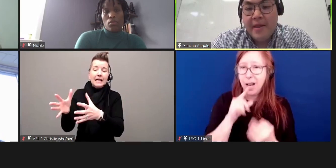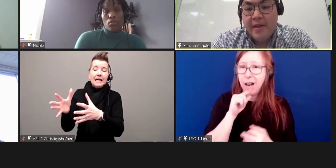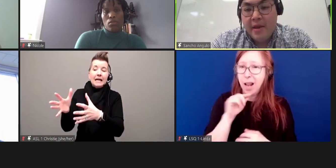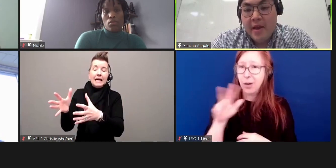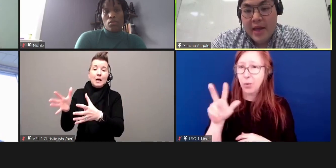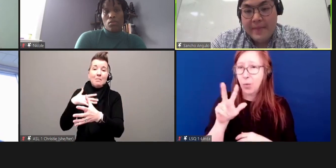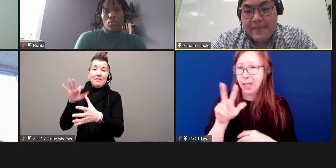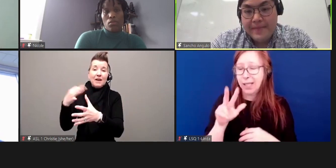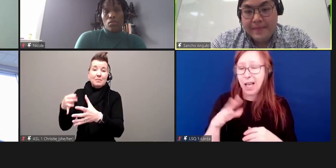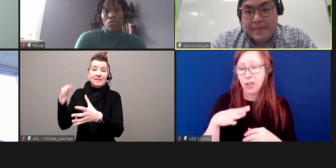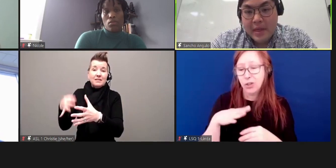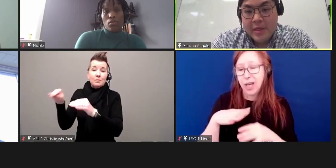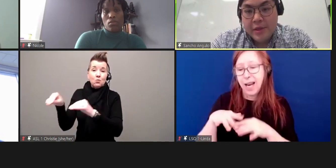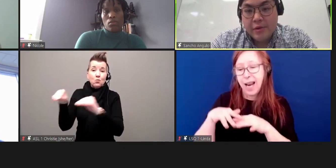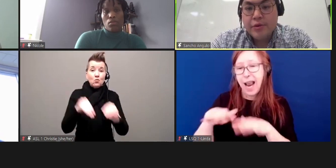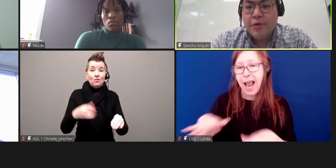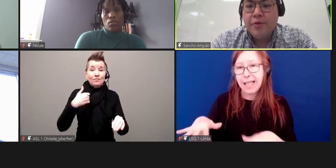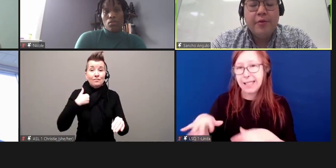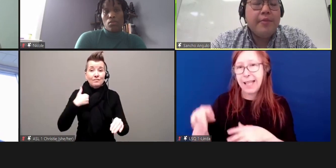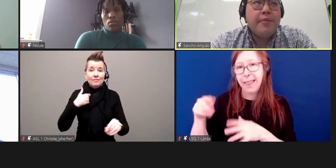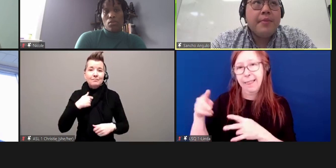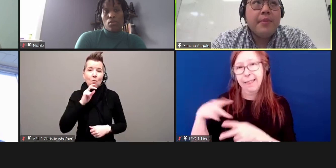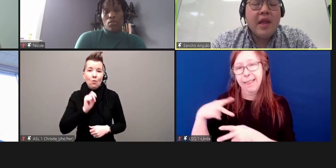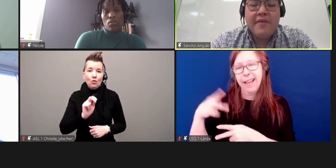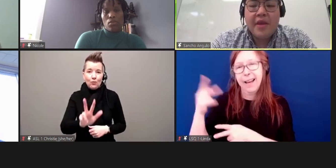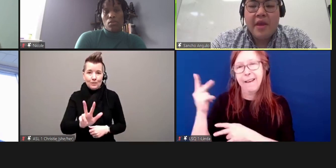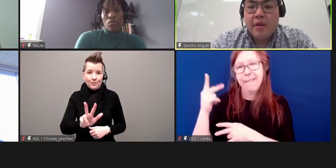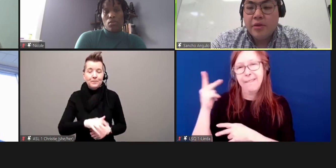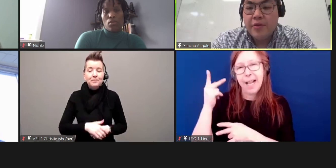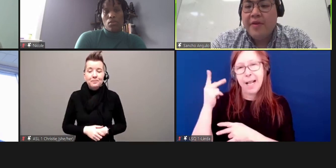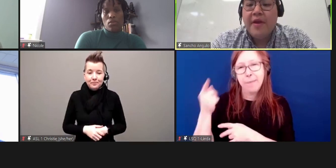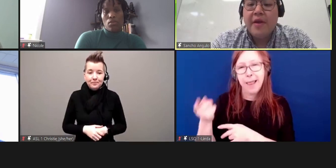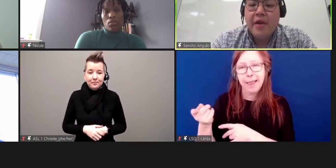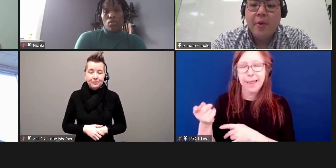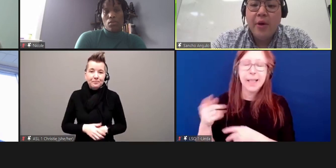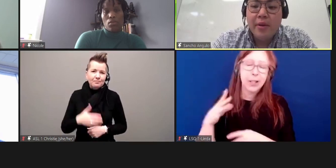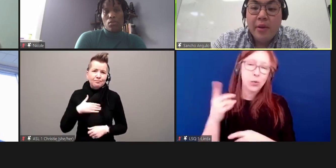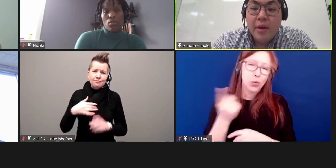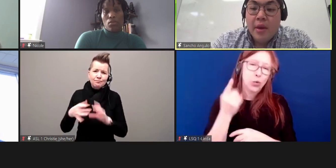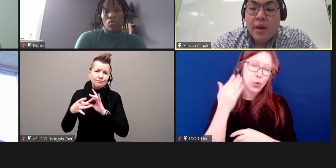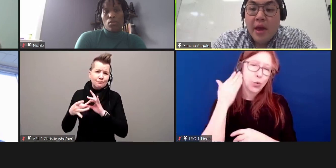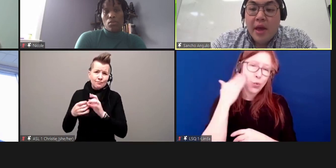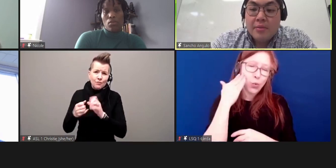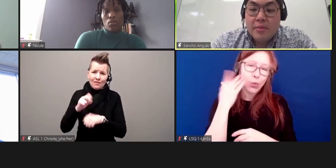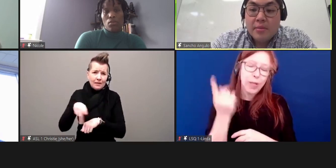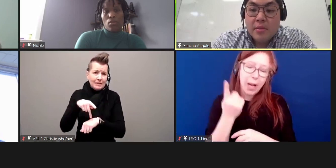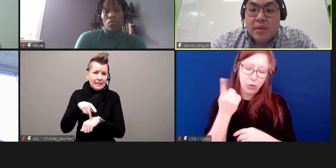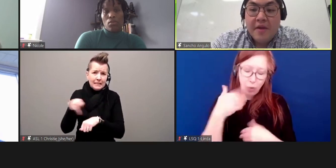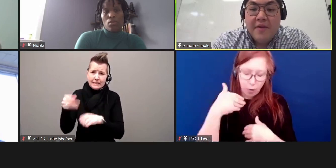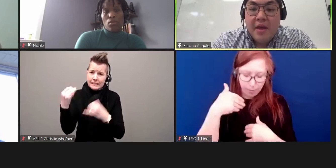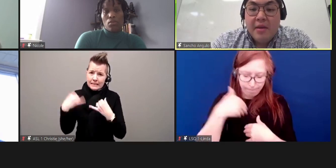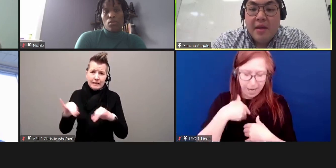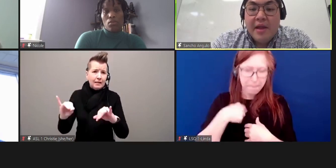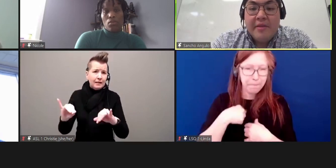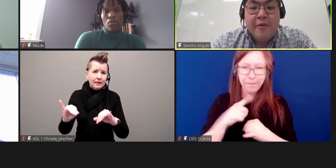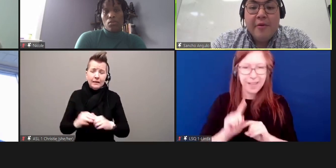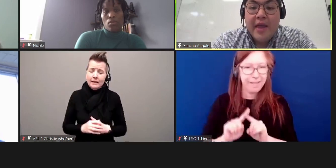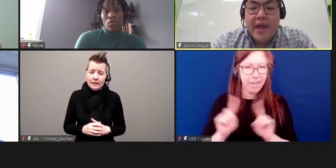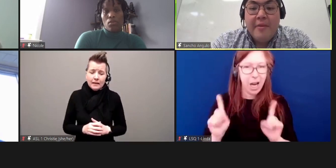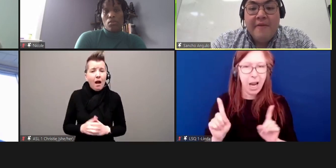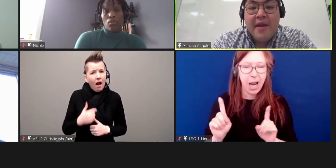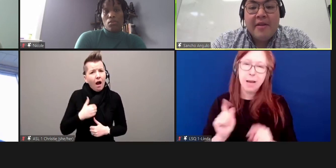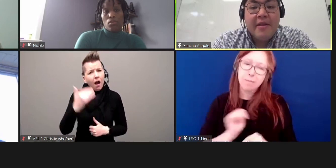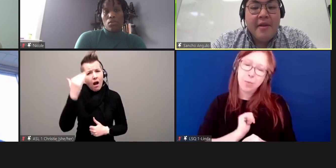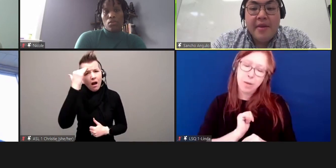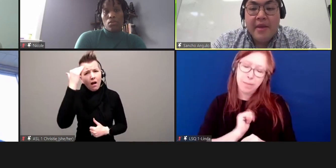aux Philippines. J'ai toujours su qu'il y avait quelque chose de différent à moi. J'avais de la difficulté